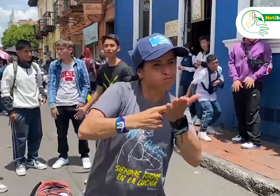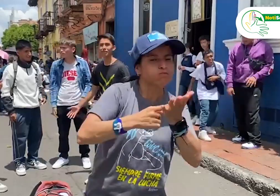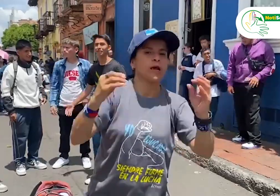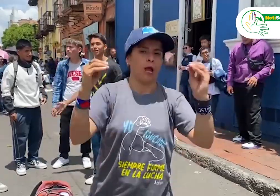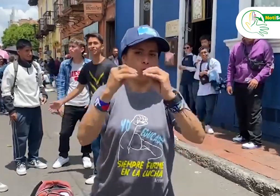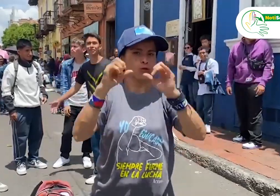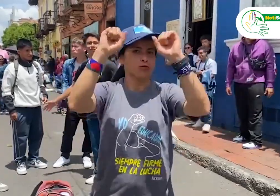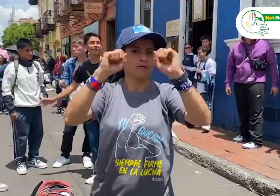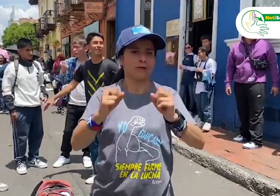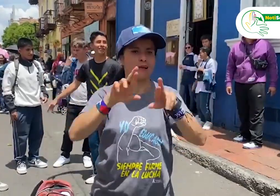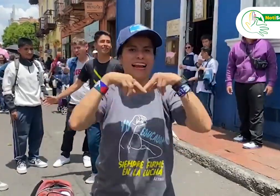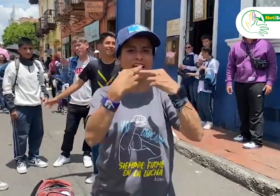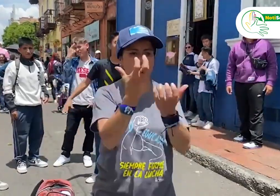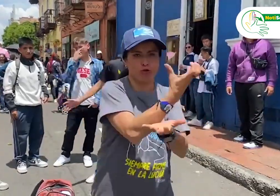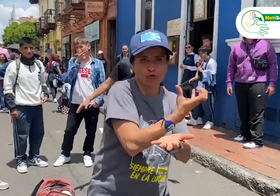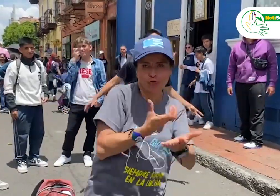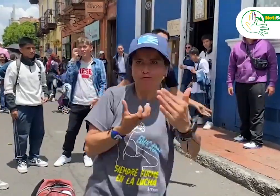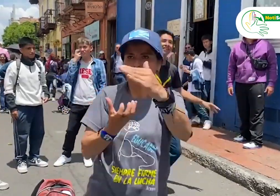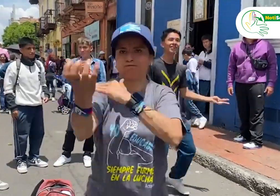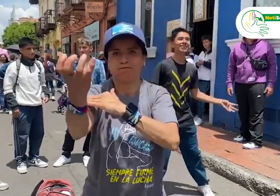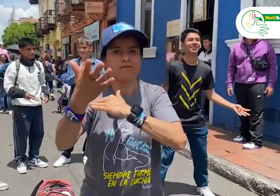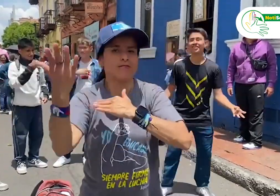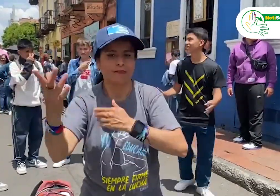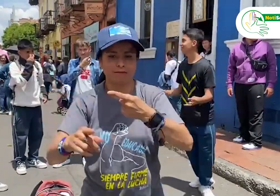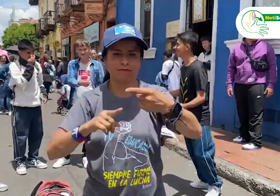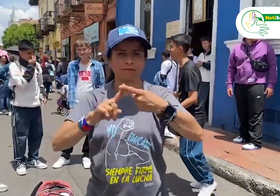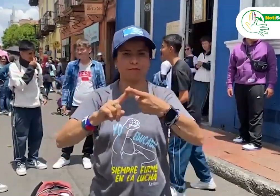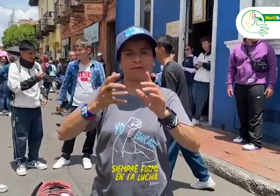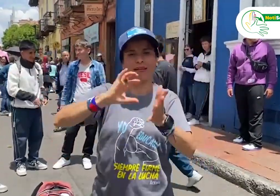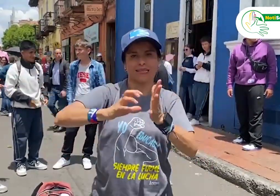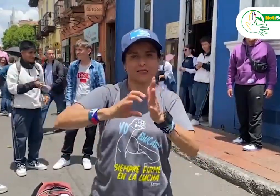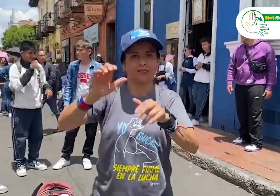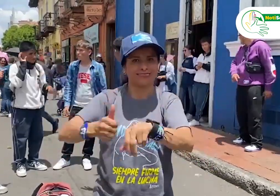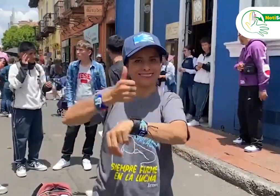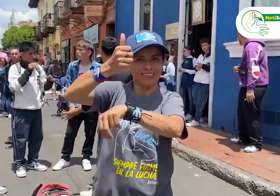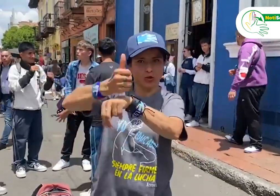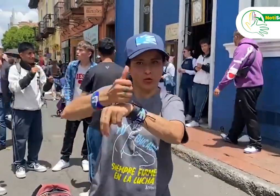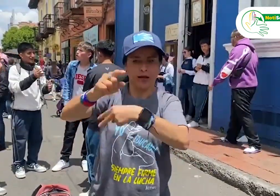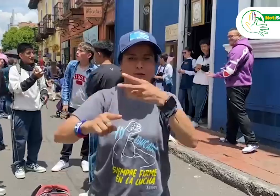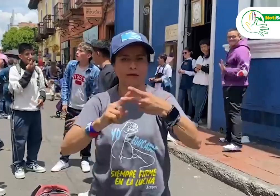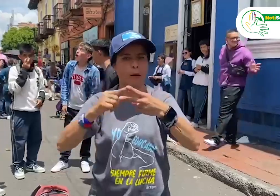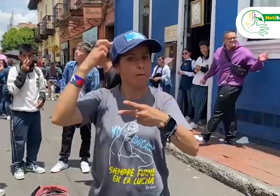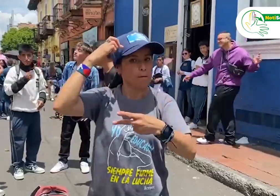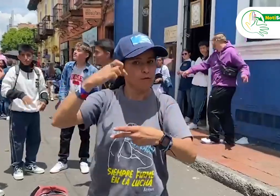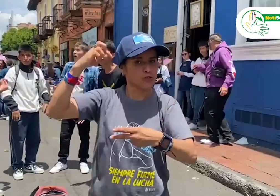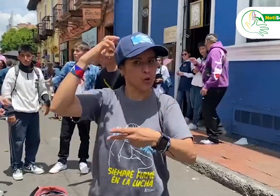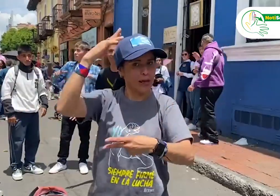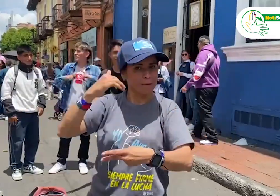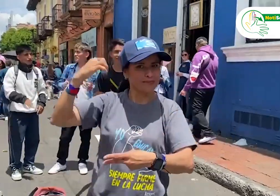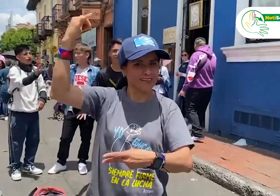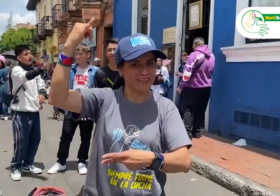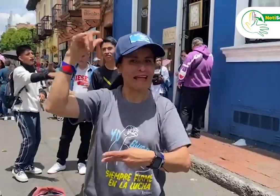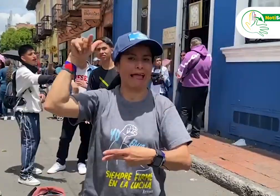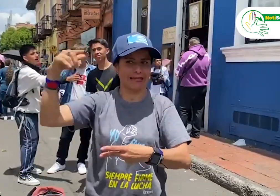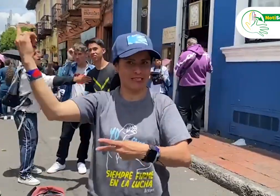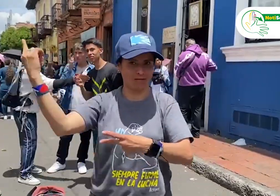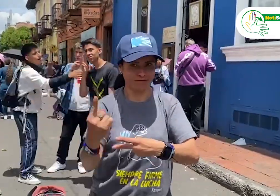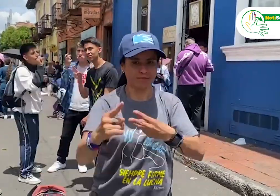entonces después de hablar con asesores jurídicos y demás, hay un grupo de representantes que están en este diálogo, está la